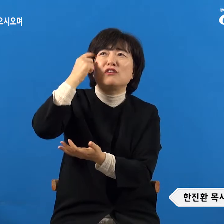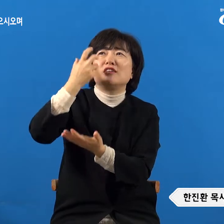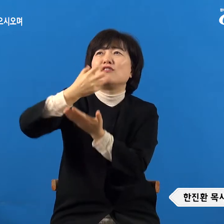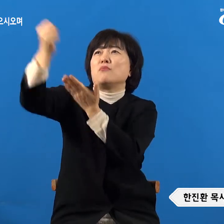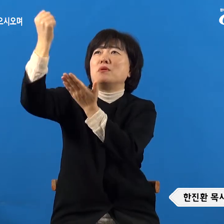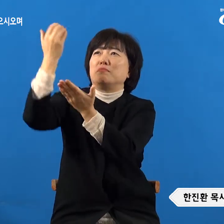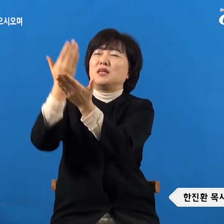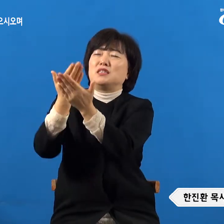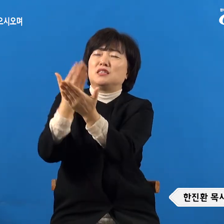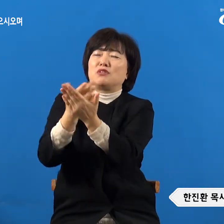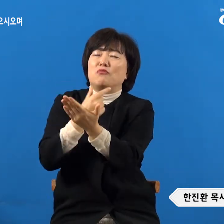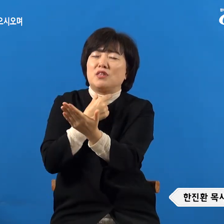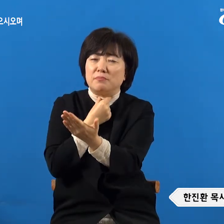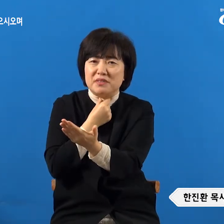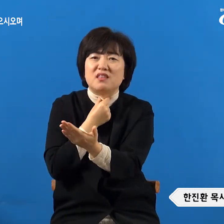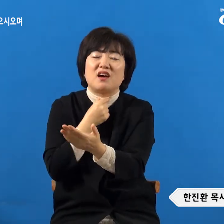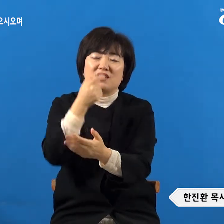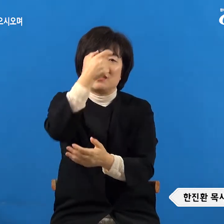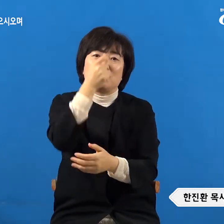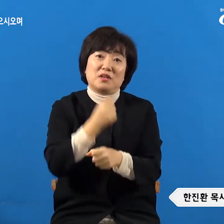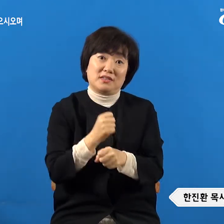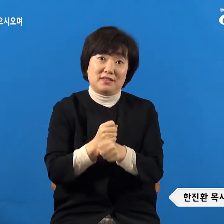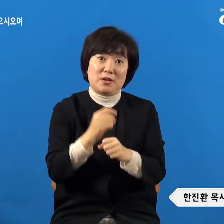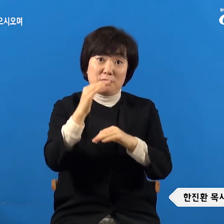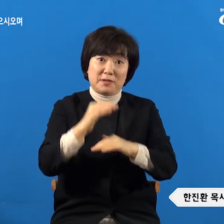그렇게 간절히 기도하는 것이죠.